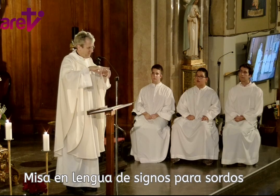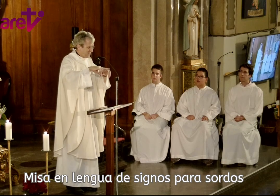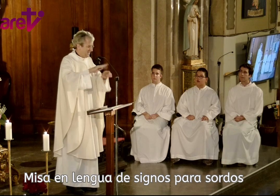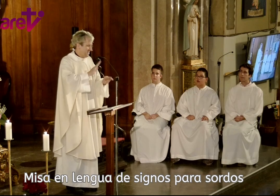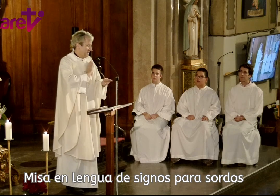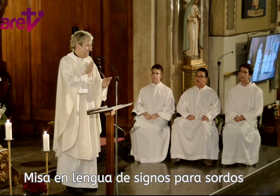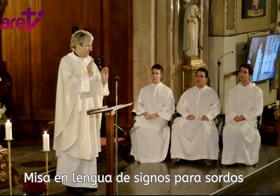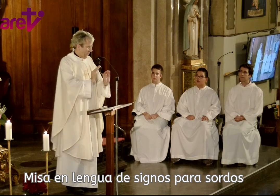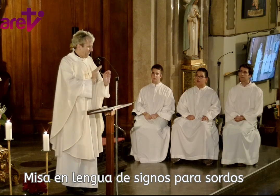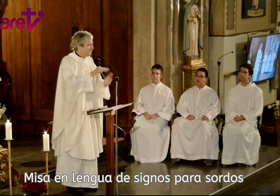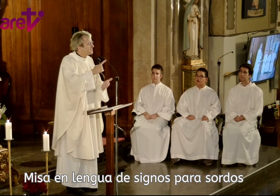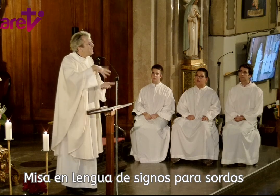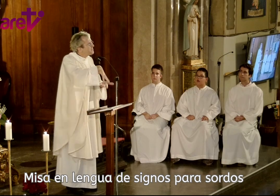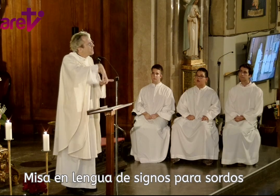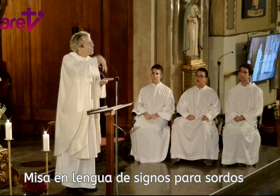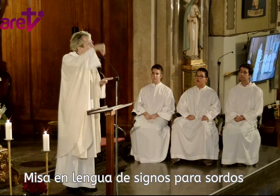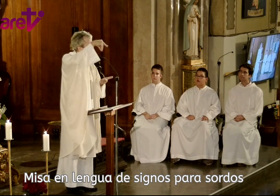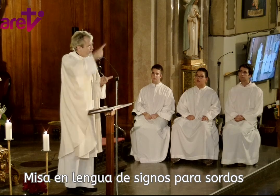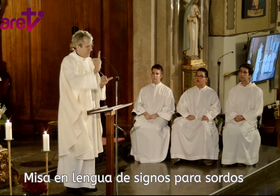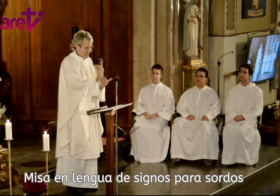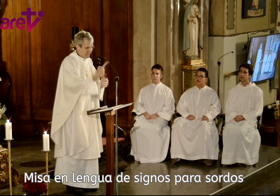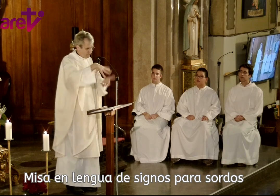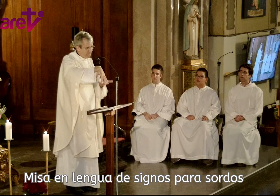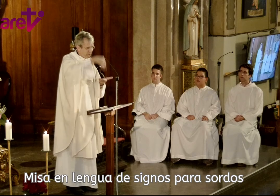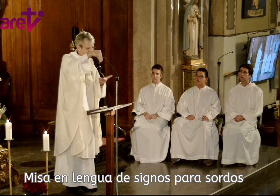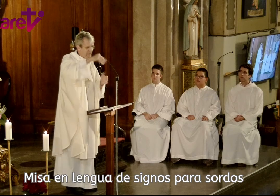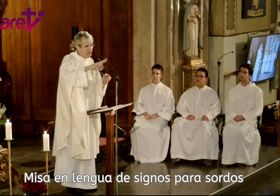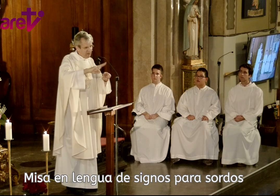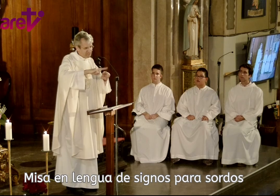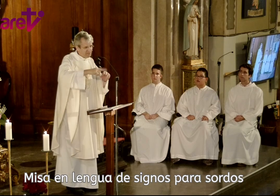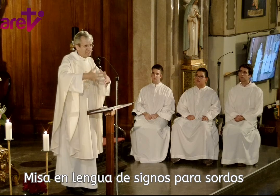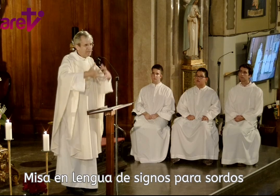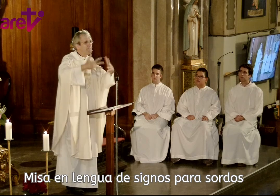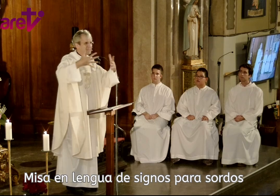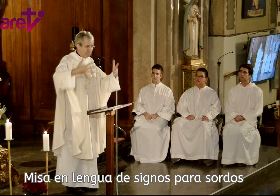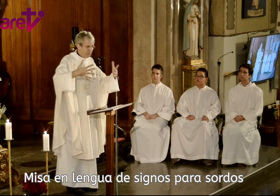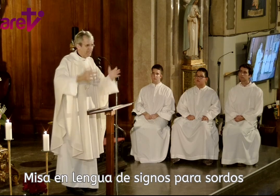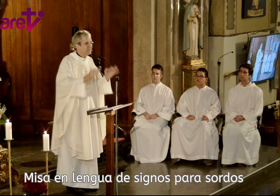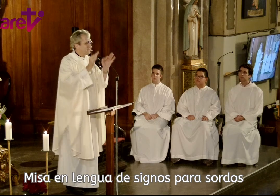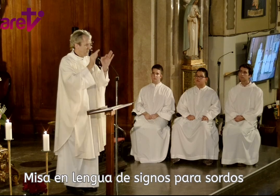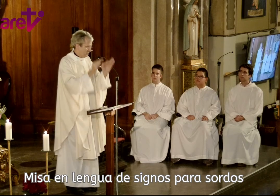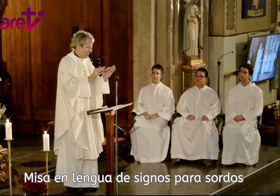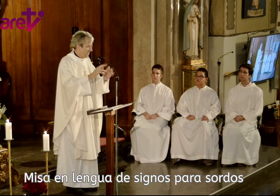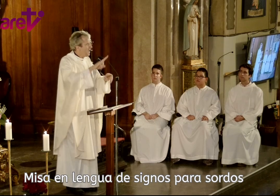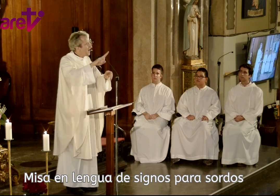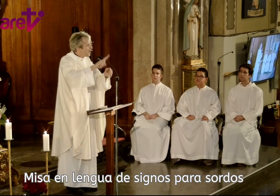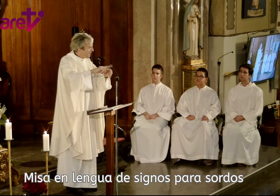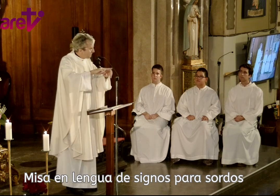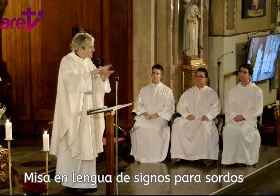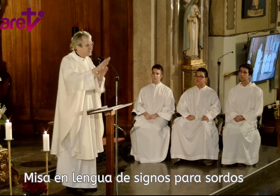fiestas propias de una parroquia, las fiestas más importantes son la fiesta